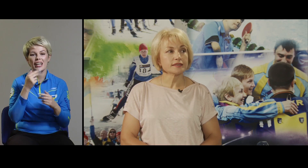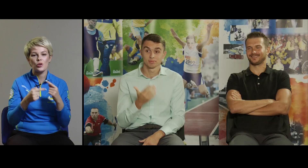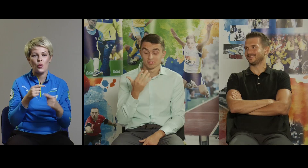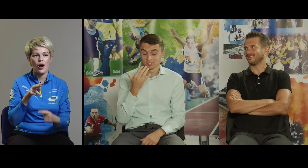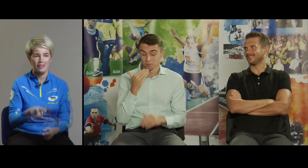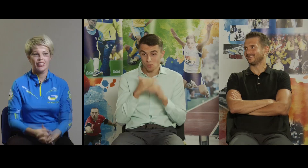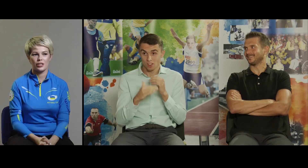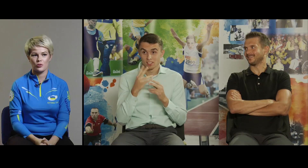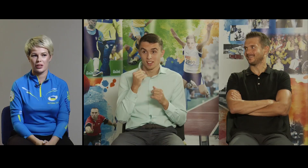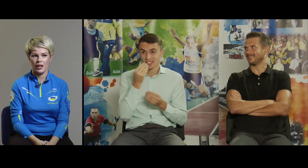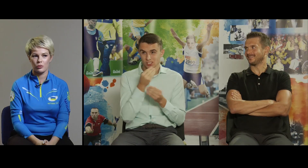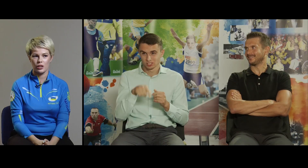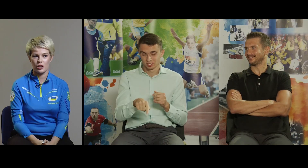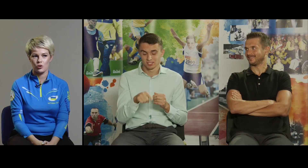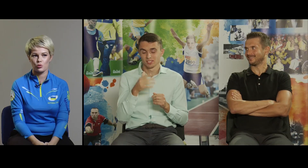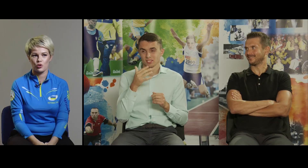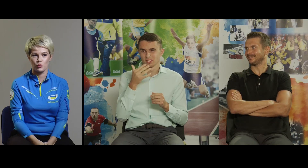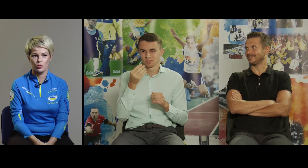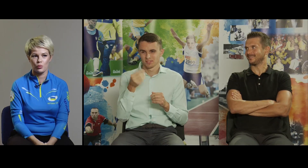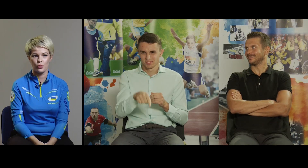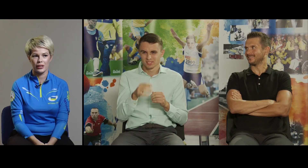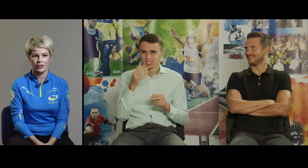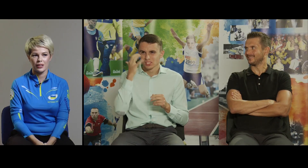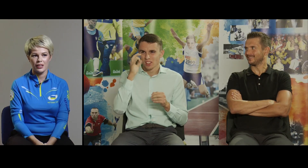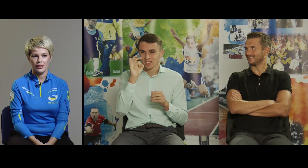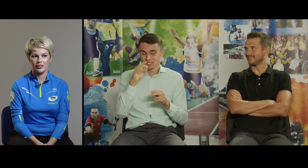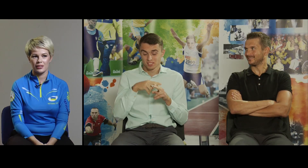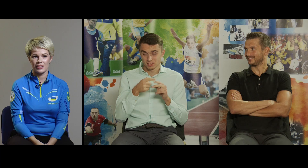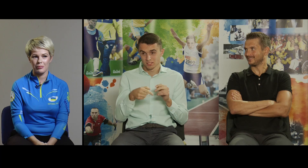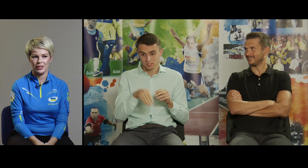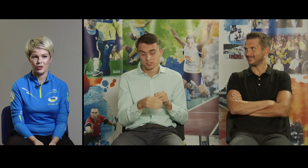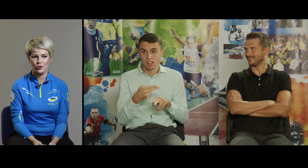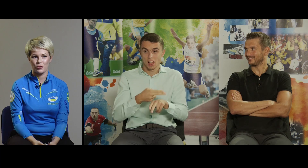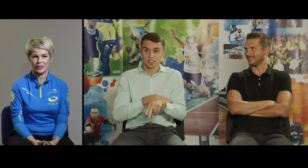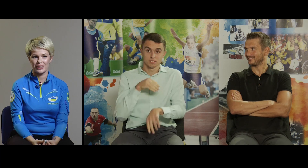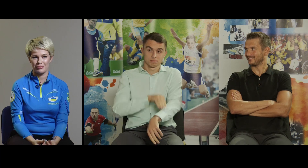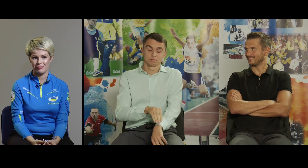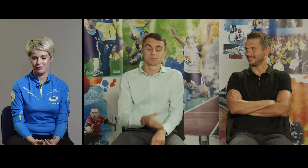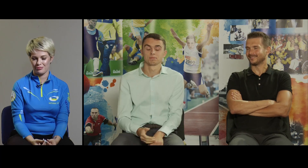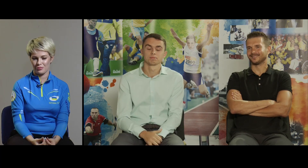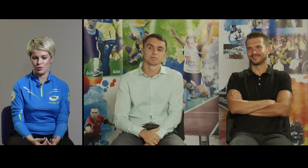ритуали? Якщо ми граємо на штучному полі, там є